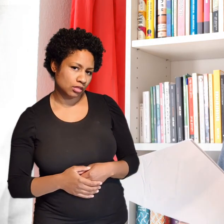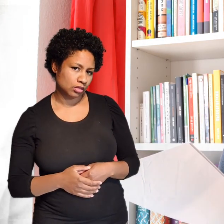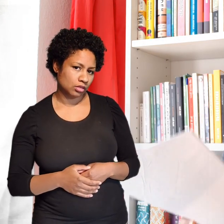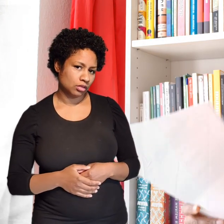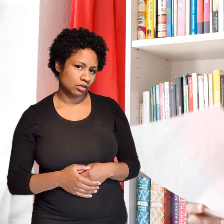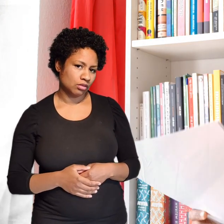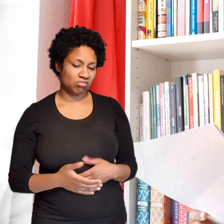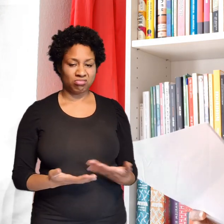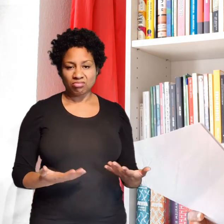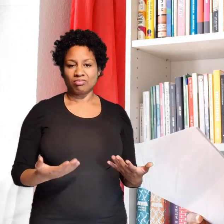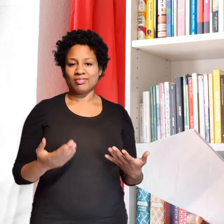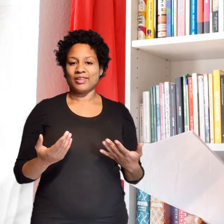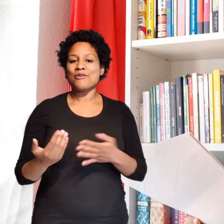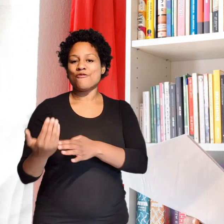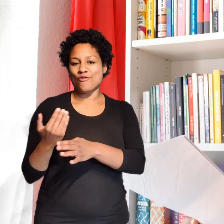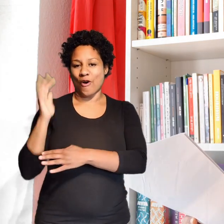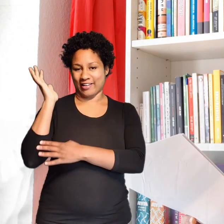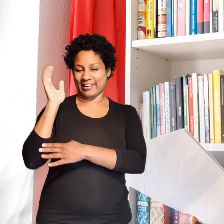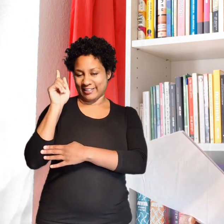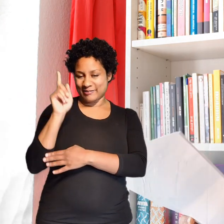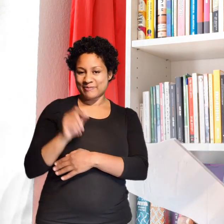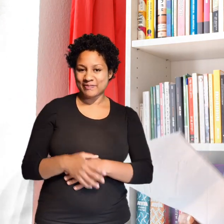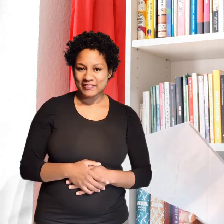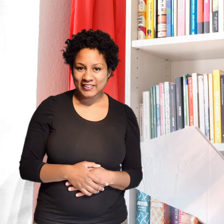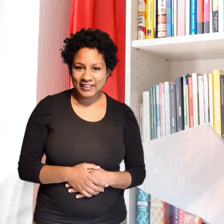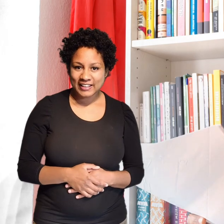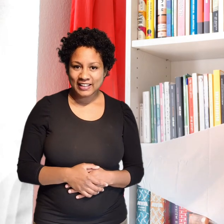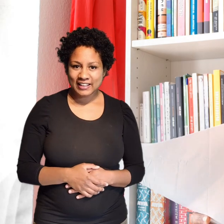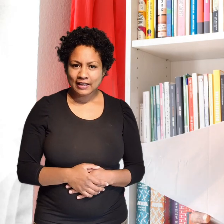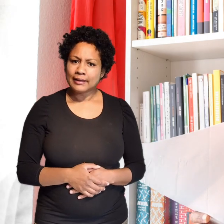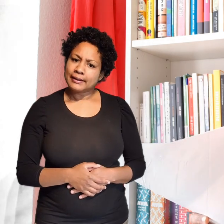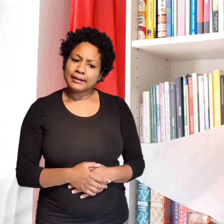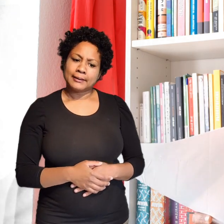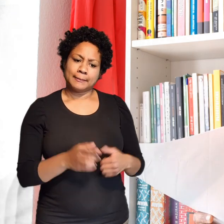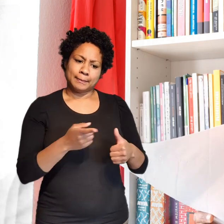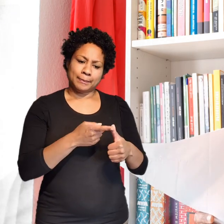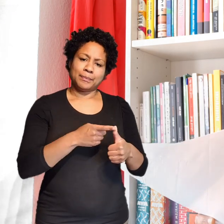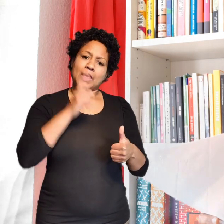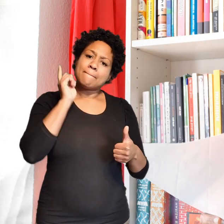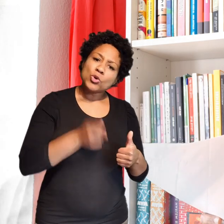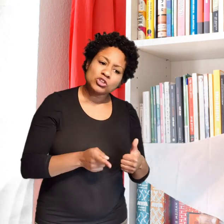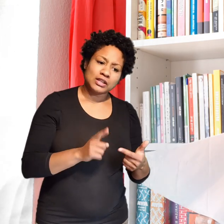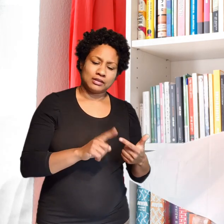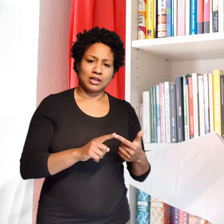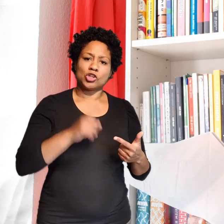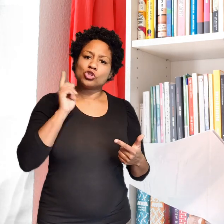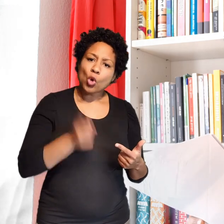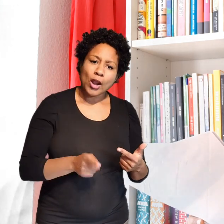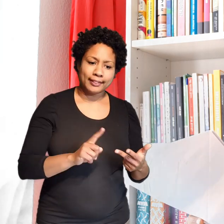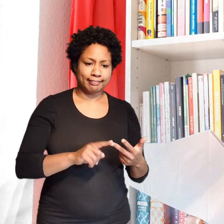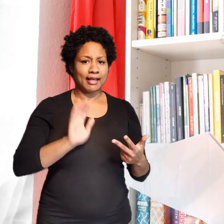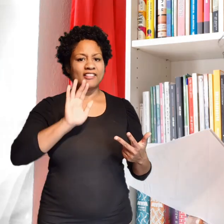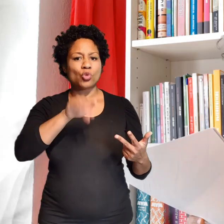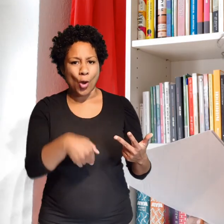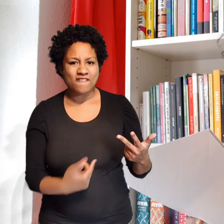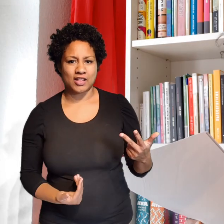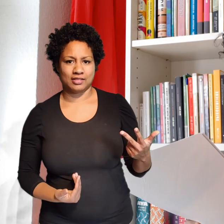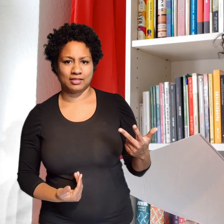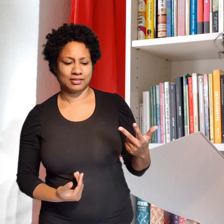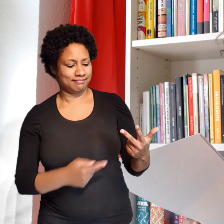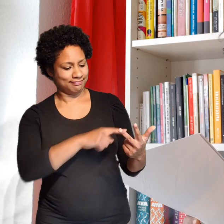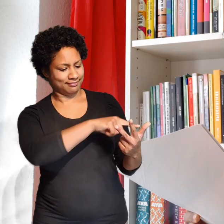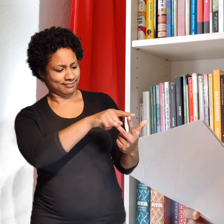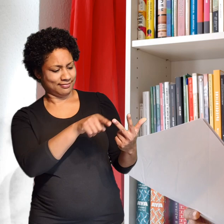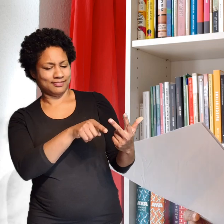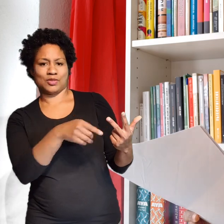dürfen, bevor ich mit der Rede anfange. Zusammen mit müssen und sollen ist dürfen, meiner Meinung